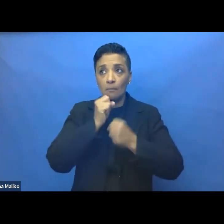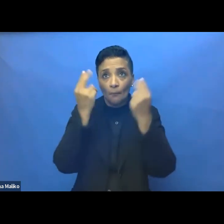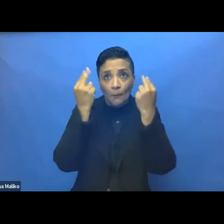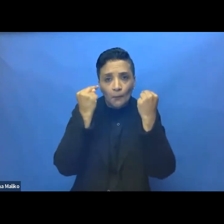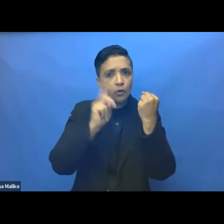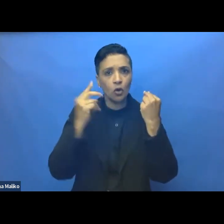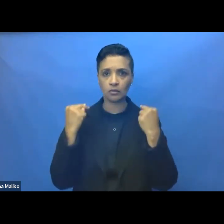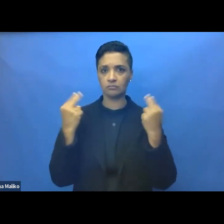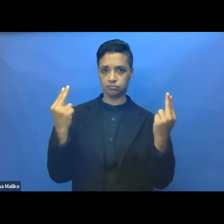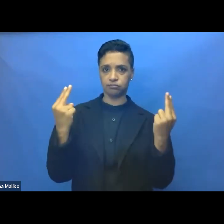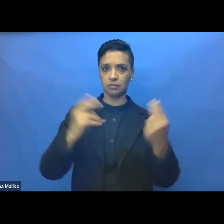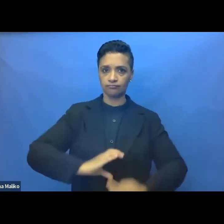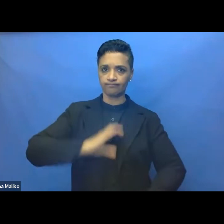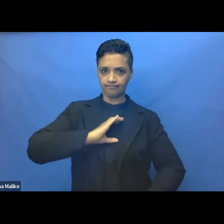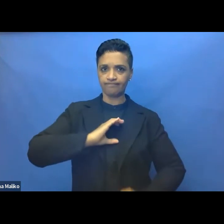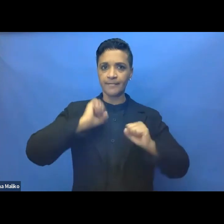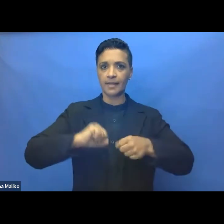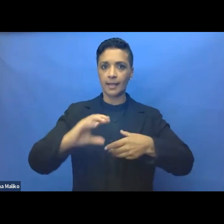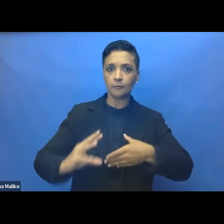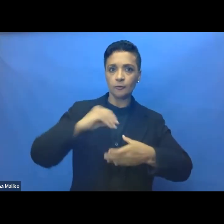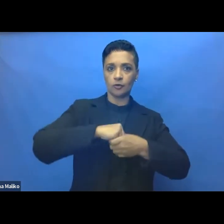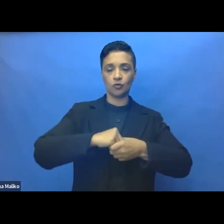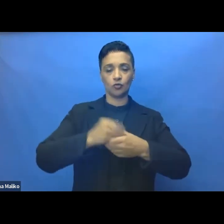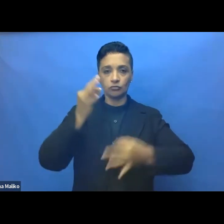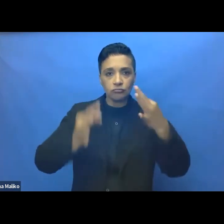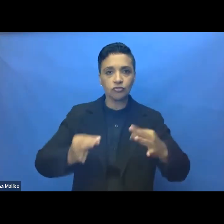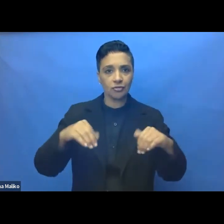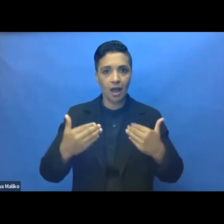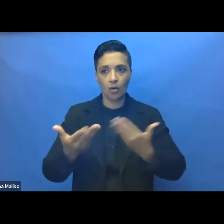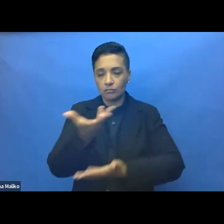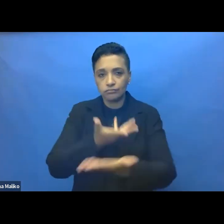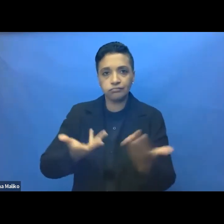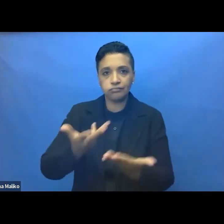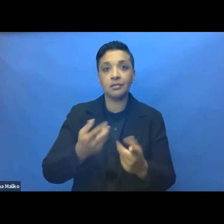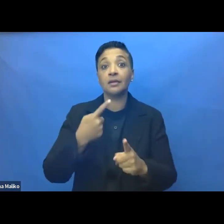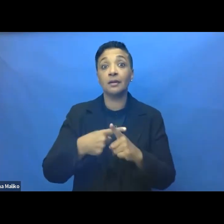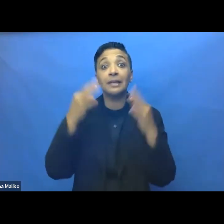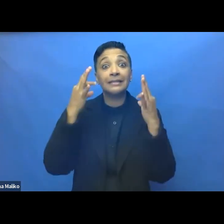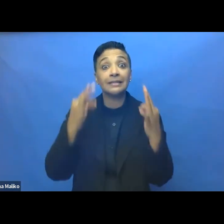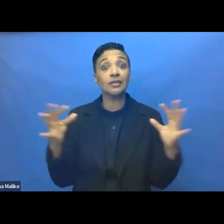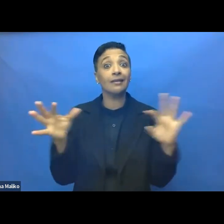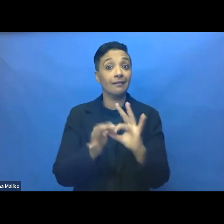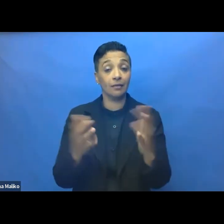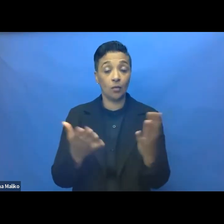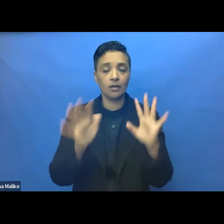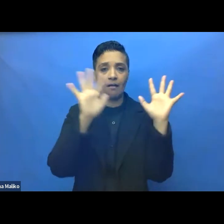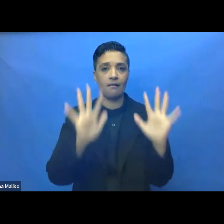organisateurs communautaires, le lobbying et le plaidoyer.